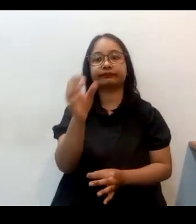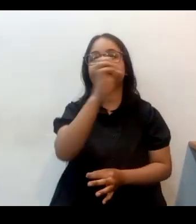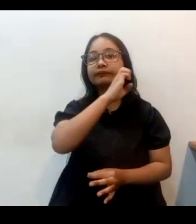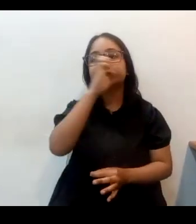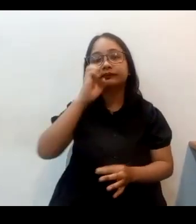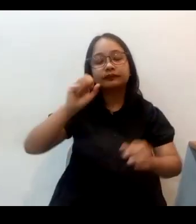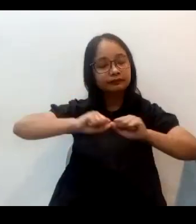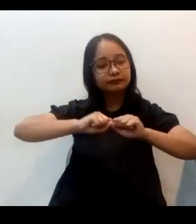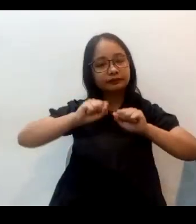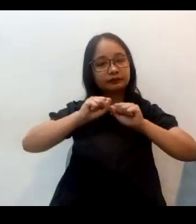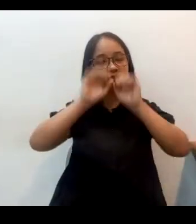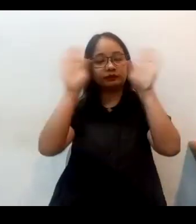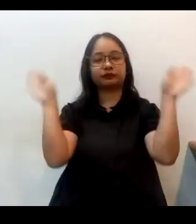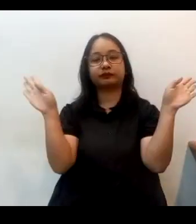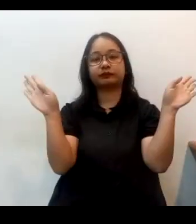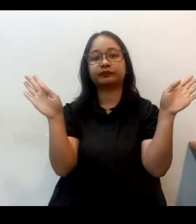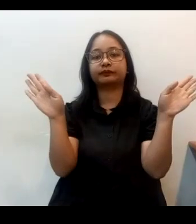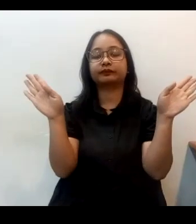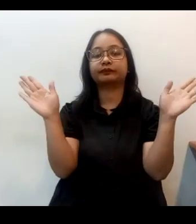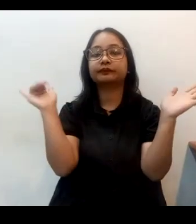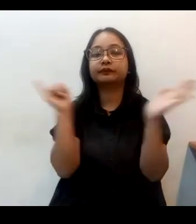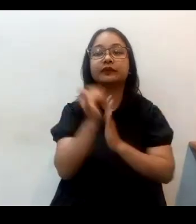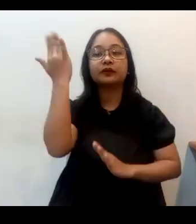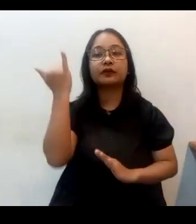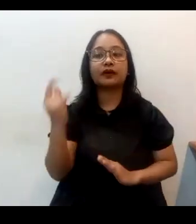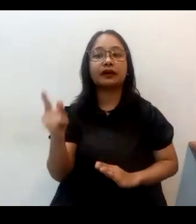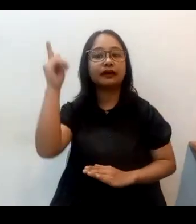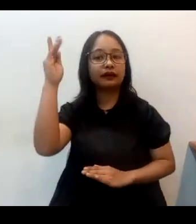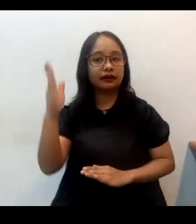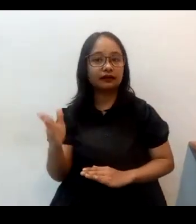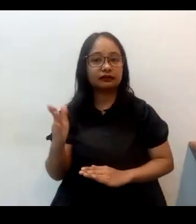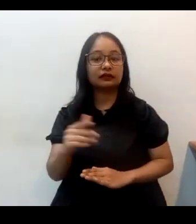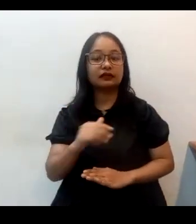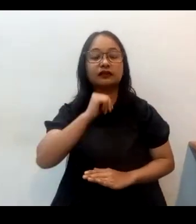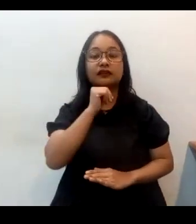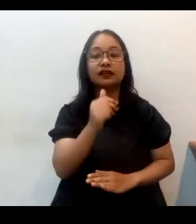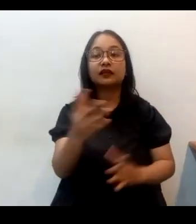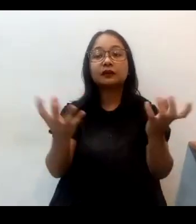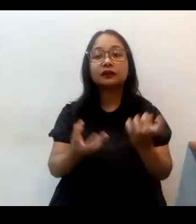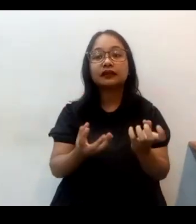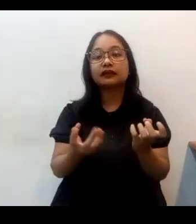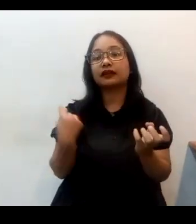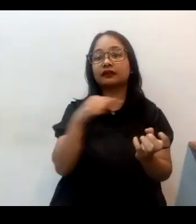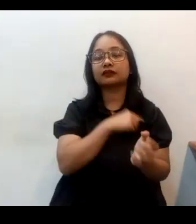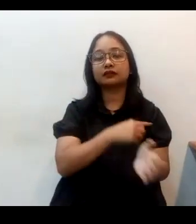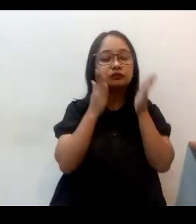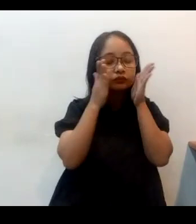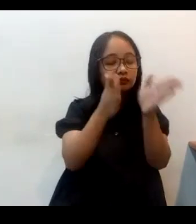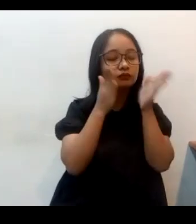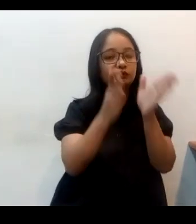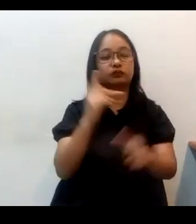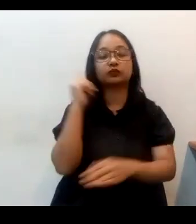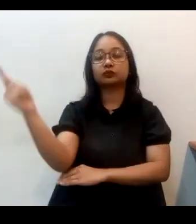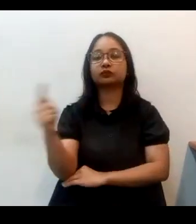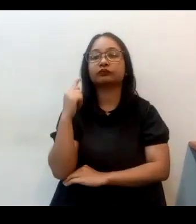mata na mabuksan ng maluwang. That's why God told us to focus on only these things in this world. Kaya ayaw po ng